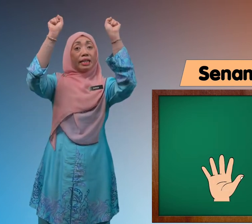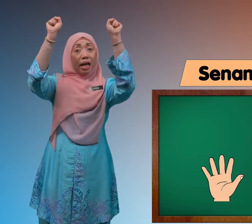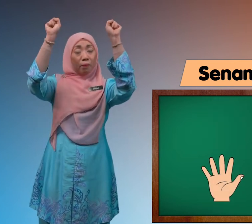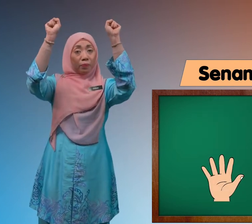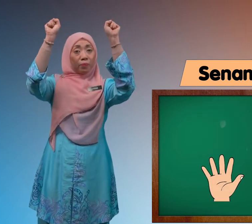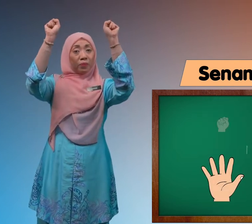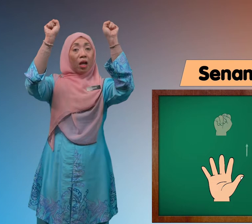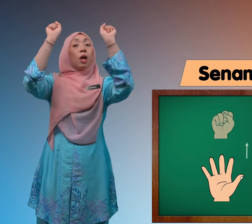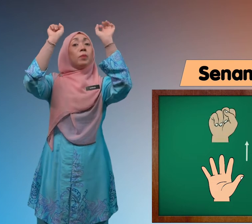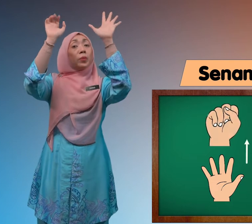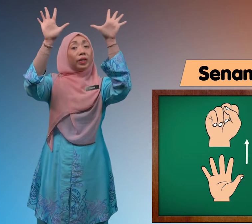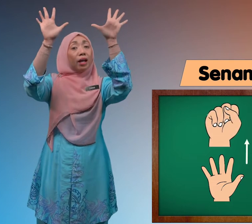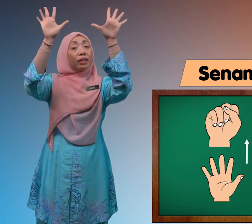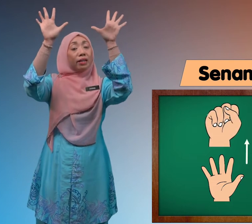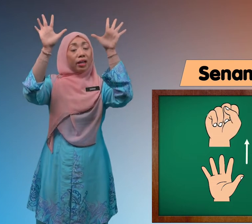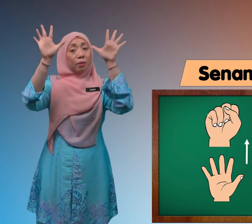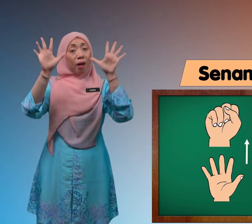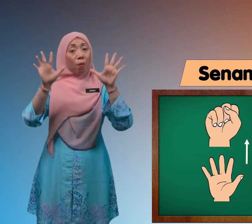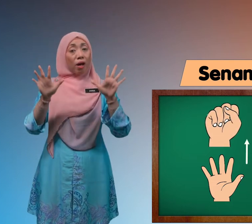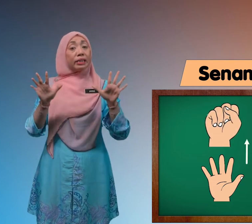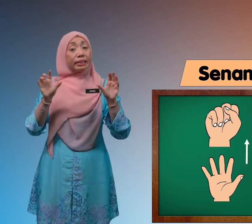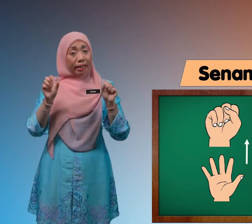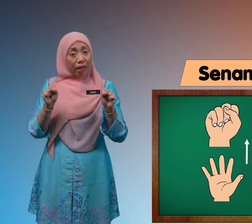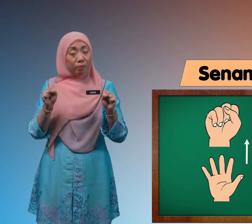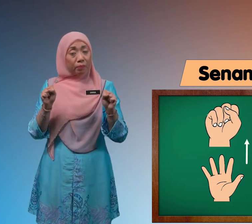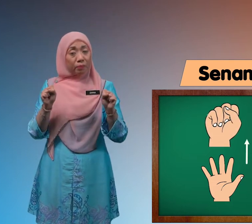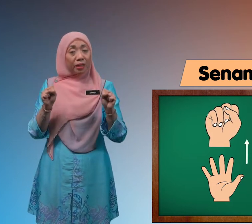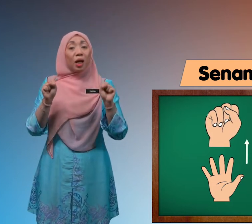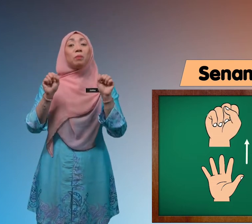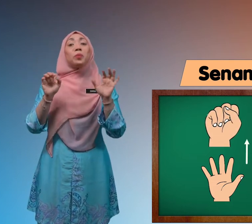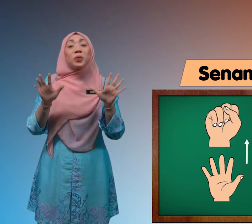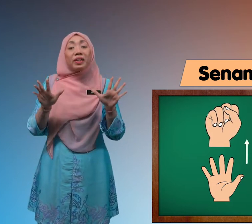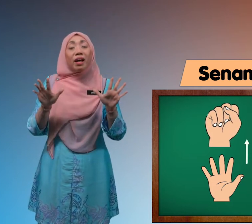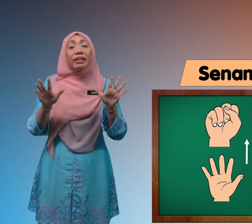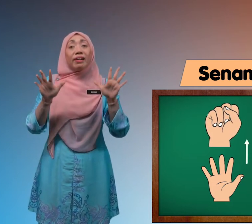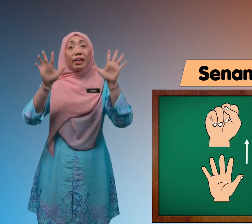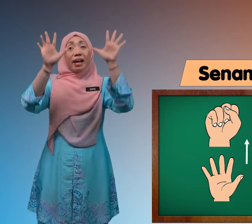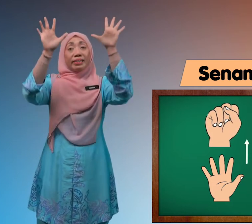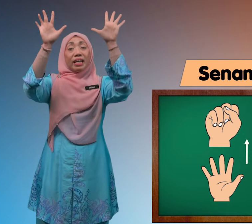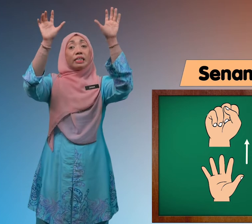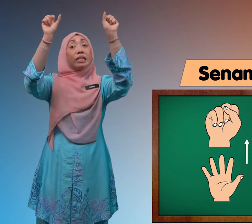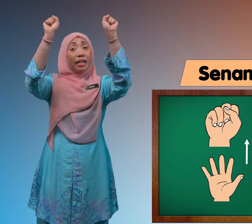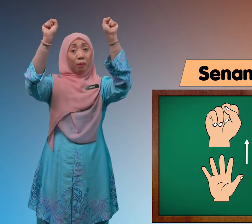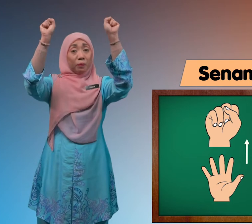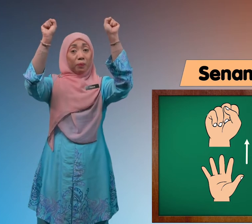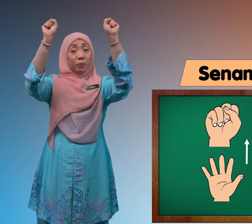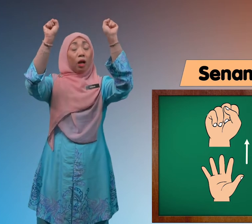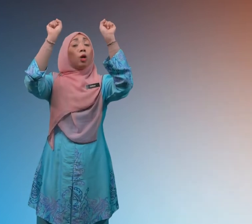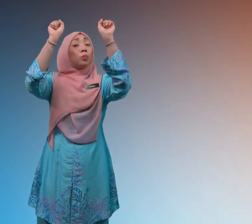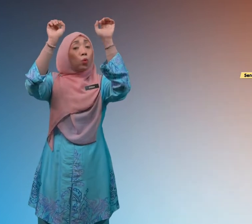genggam. Buka, gerak ke bawah, genggam. Buka, gerak ke atas, genggam.